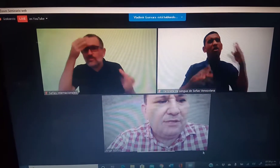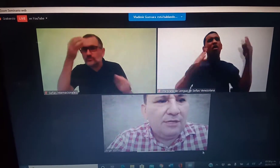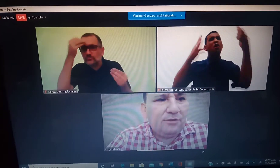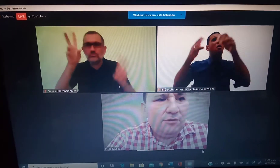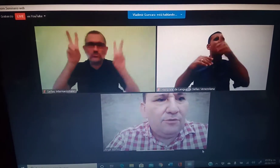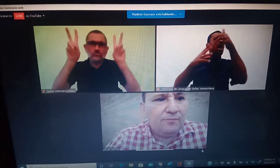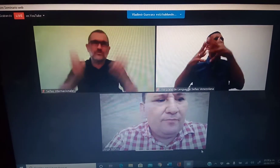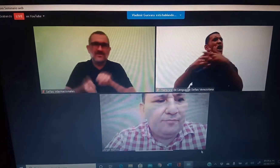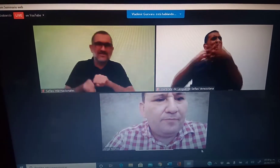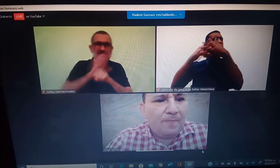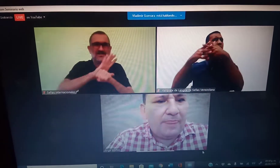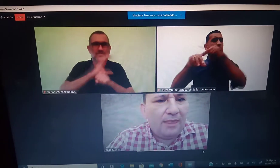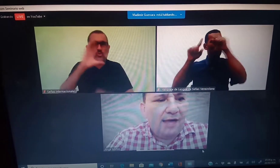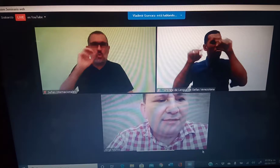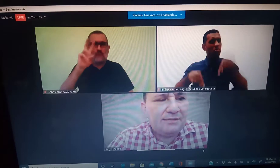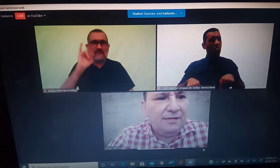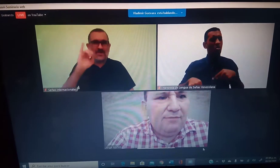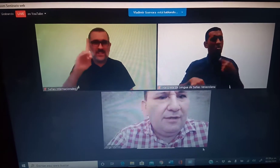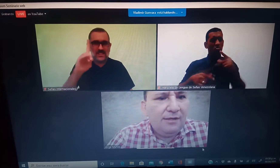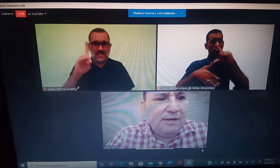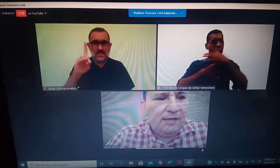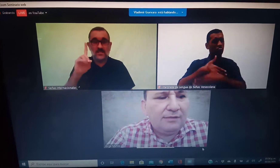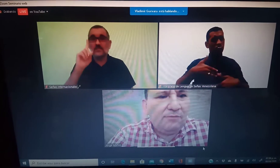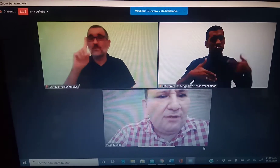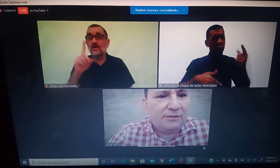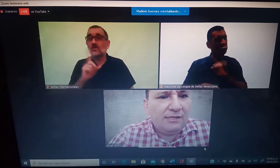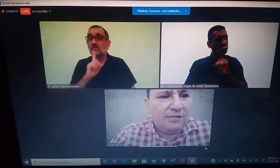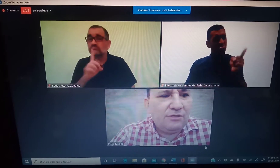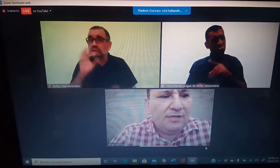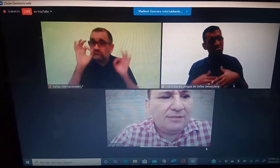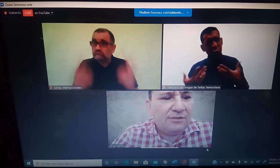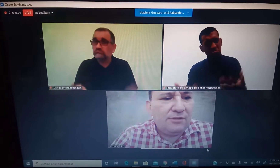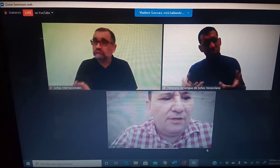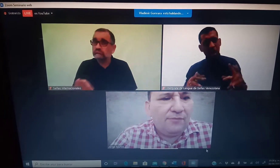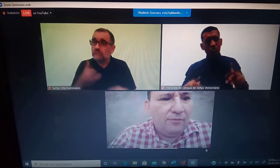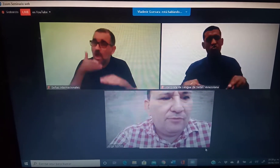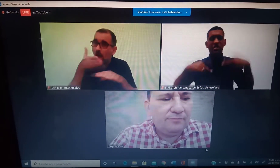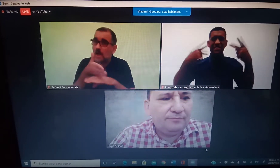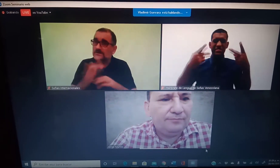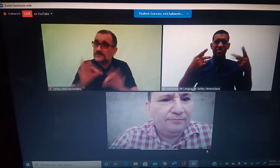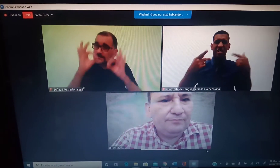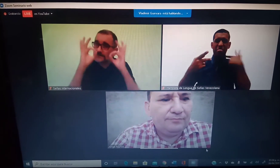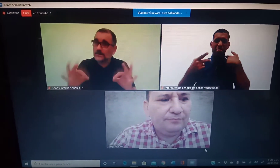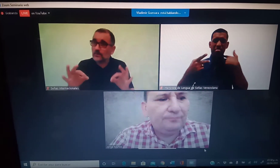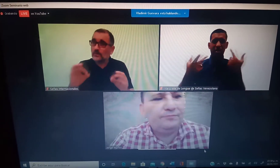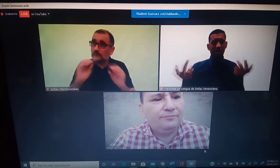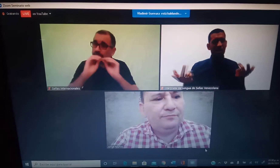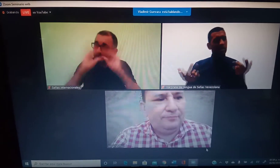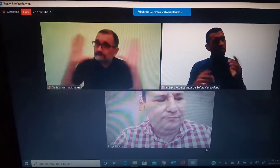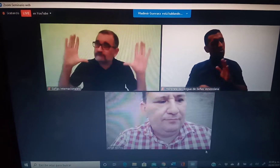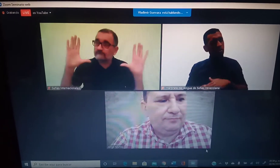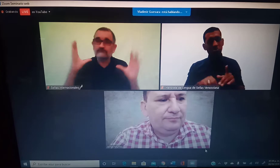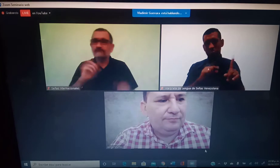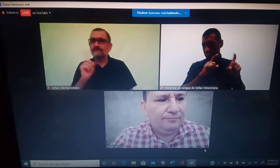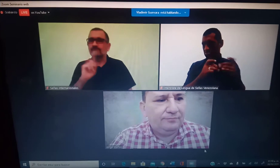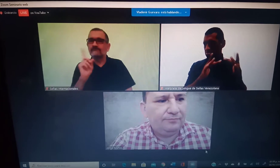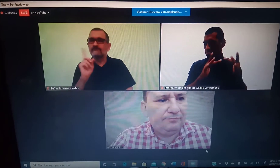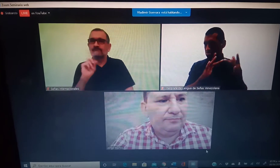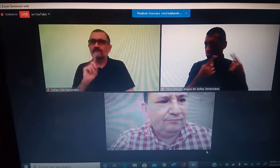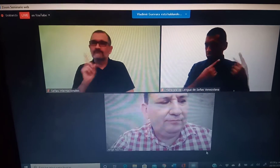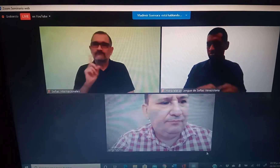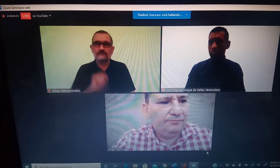está siendo accesible en esta nueva actualización de la sección del país. Ok. Ok.